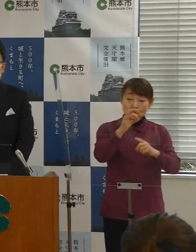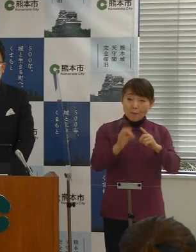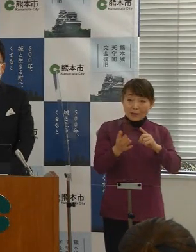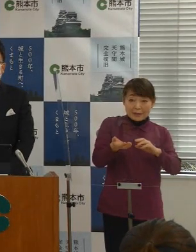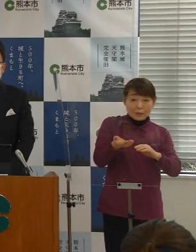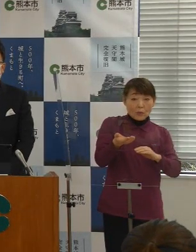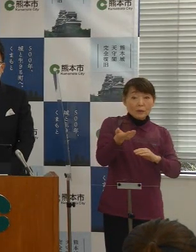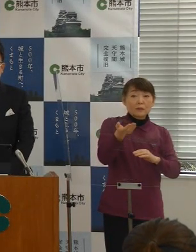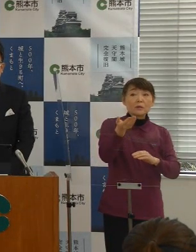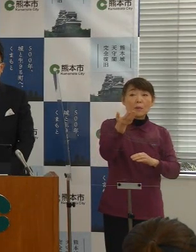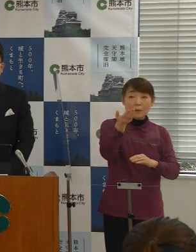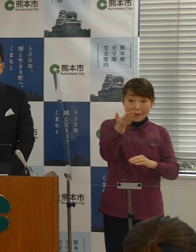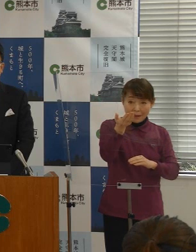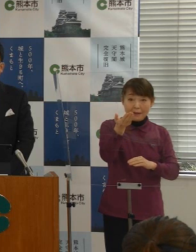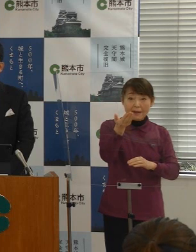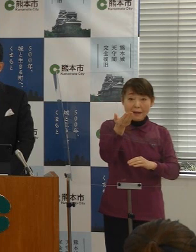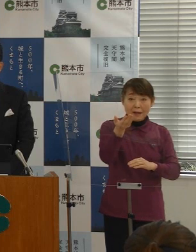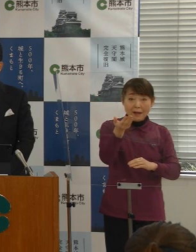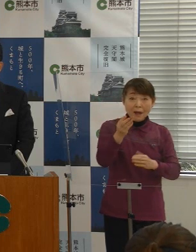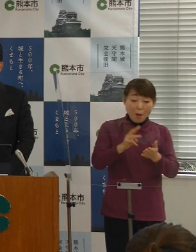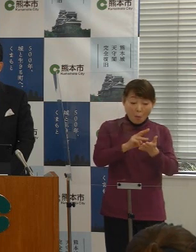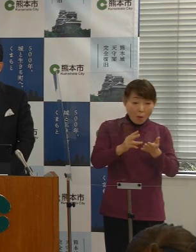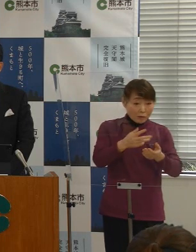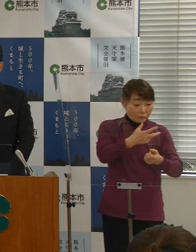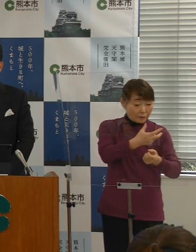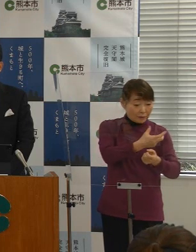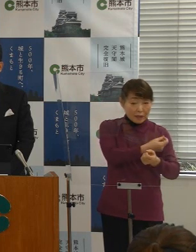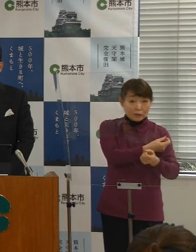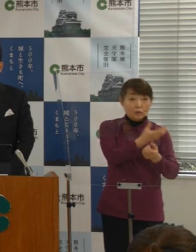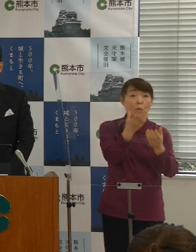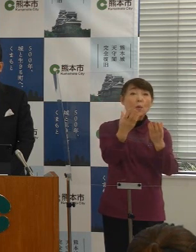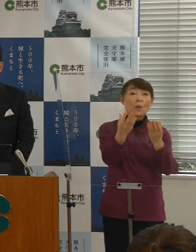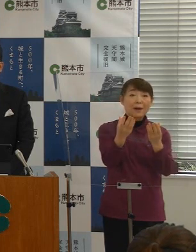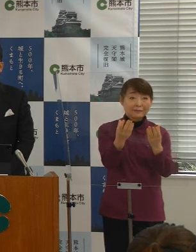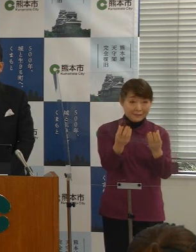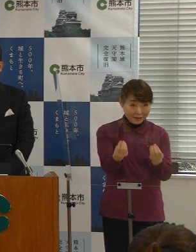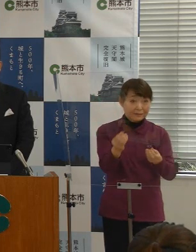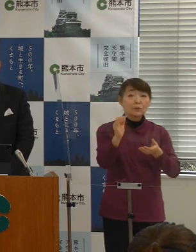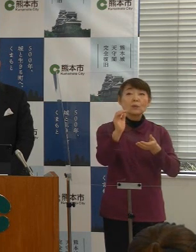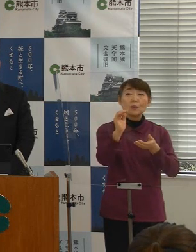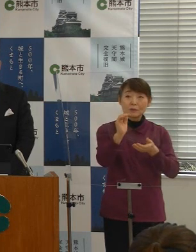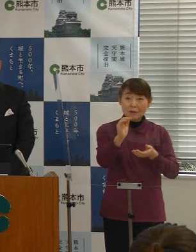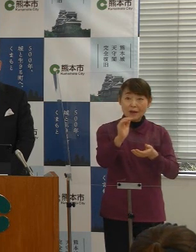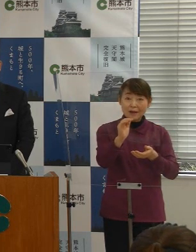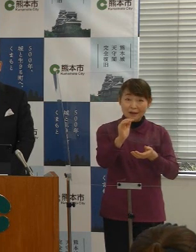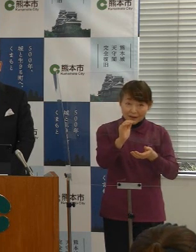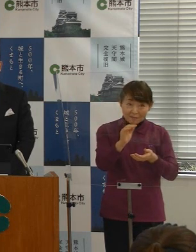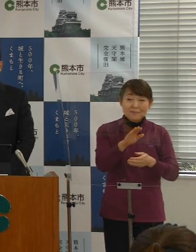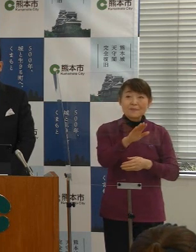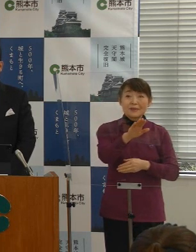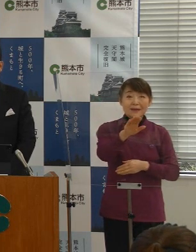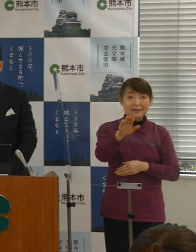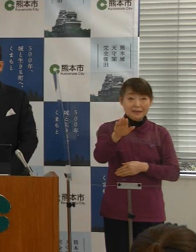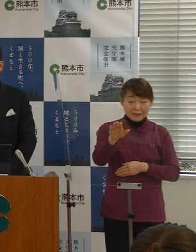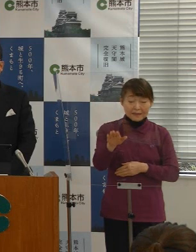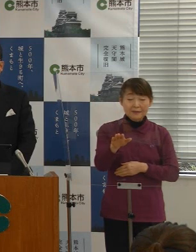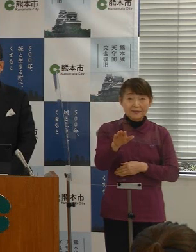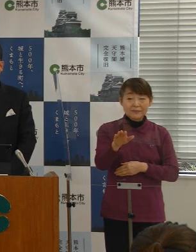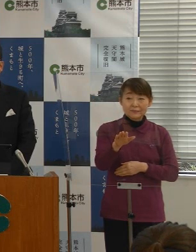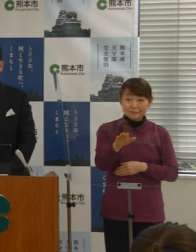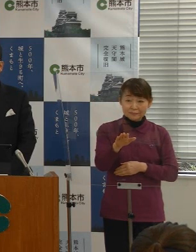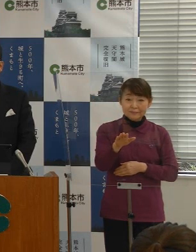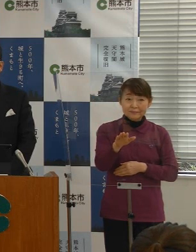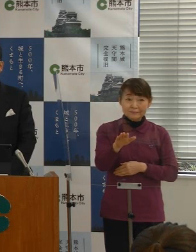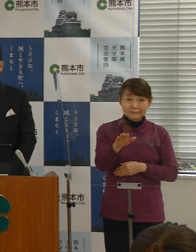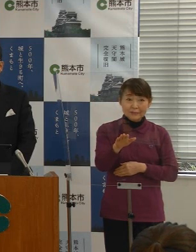して、ワクチンを接種をされたということについてはですね、非常に皆さんやっぱりこの